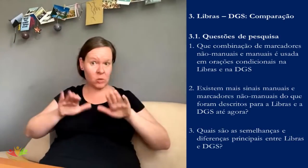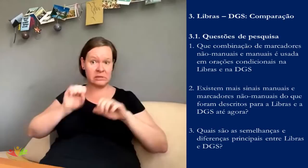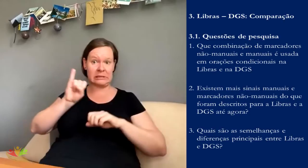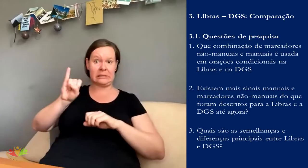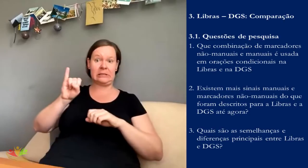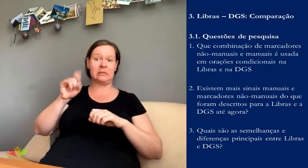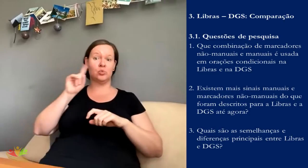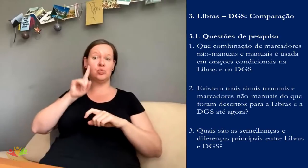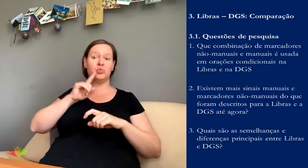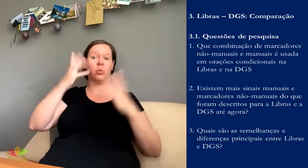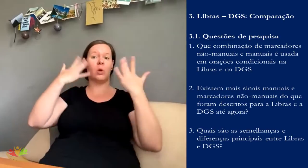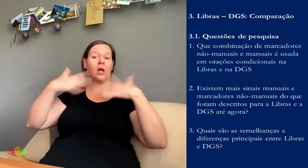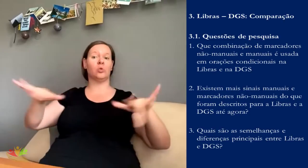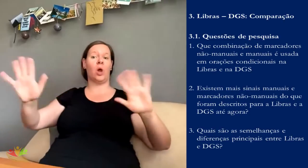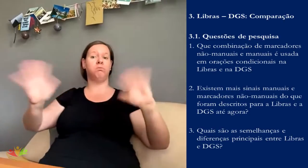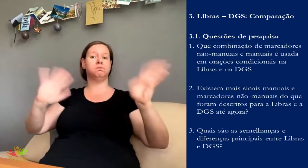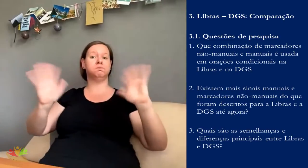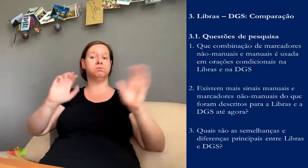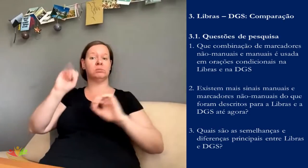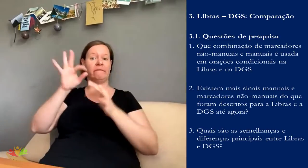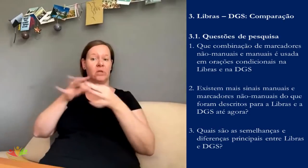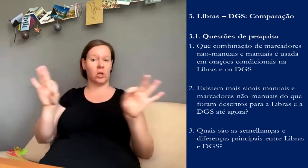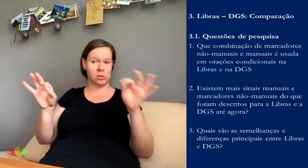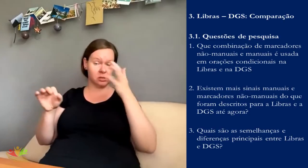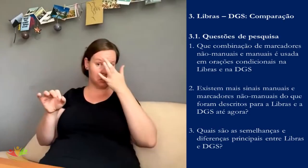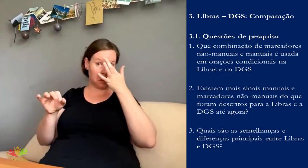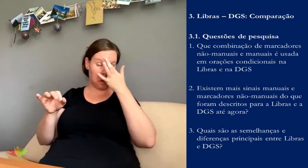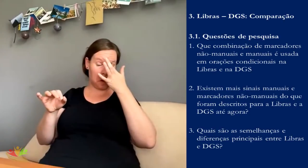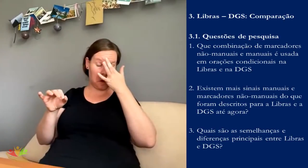em língua de sinais alemã.